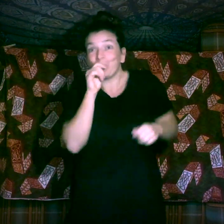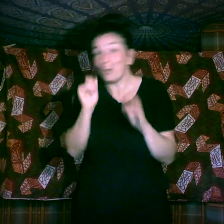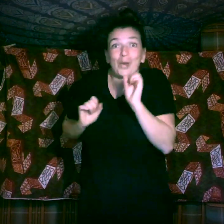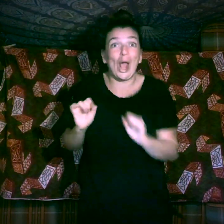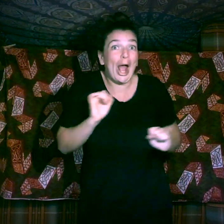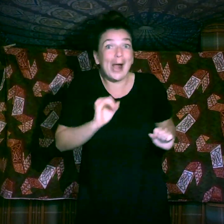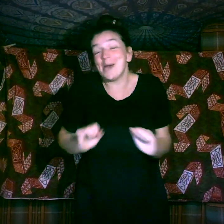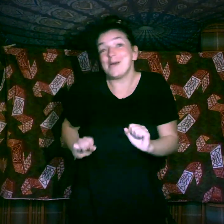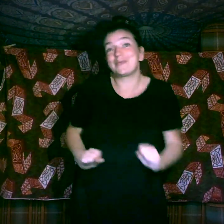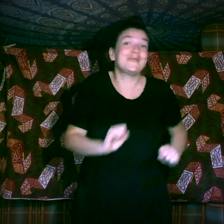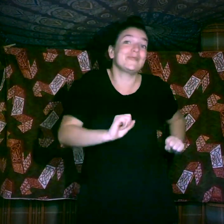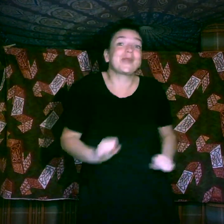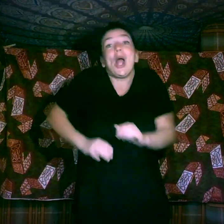splitch, splatch.